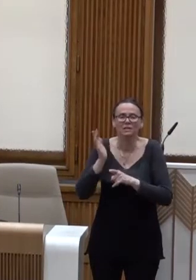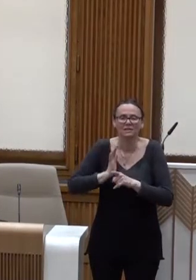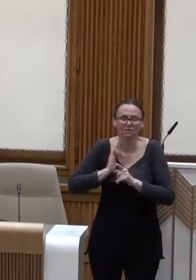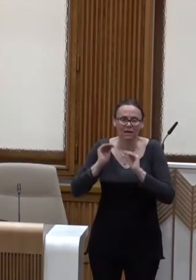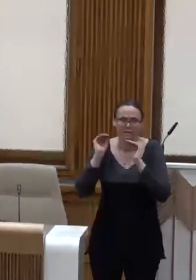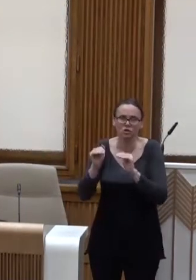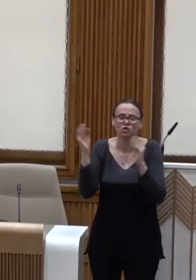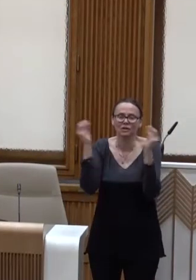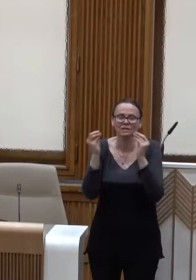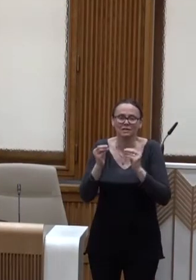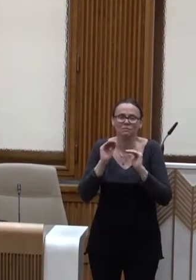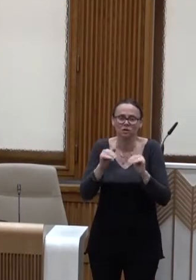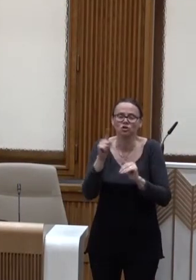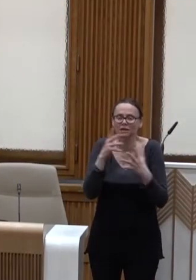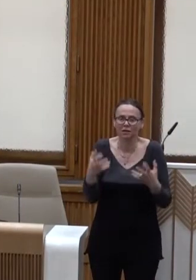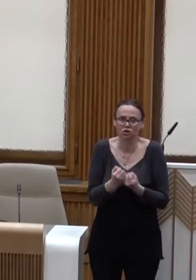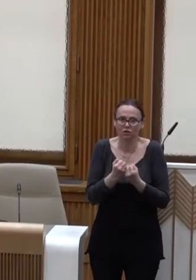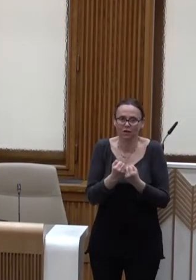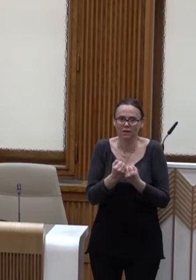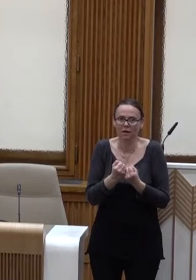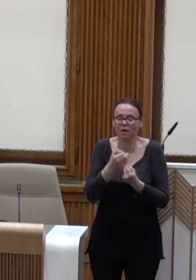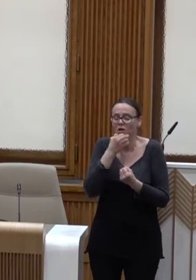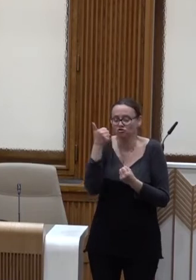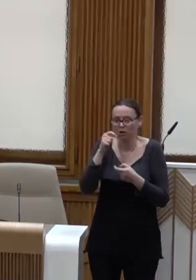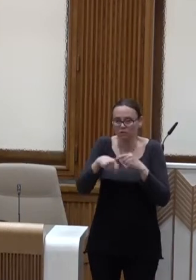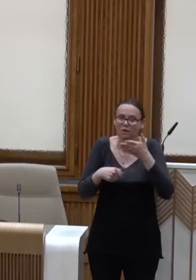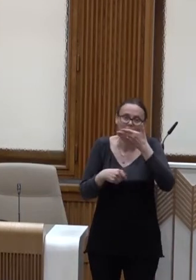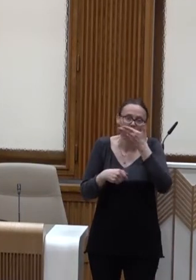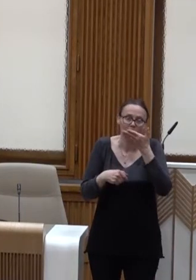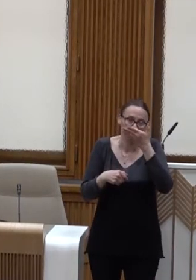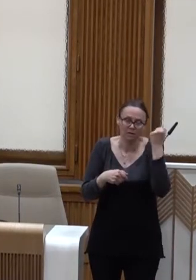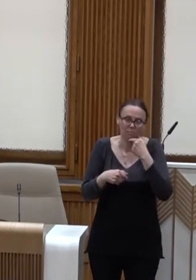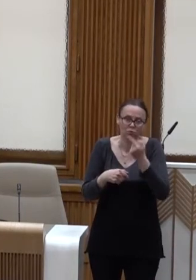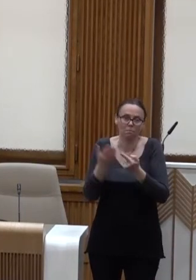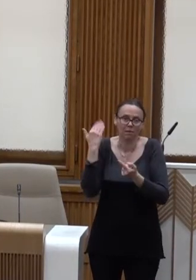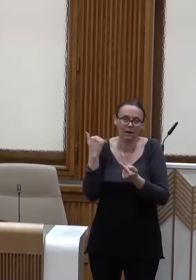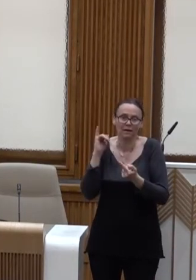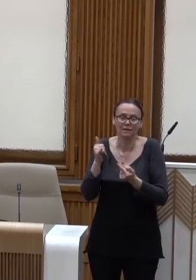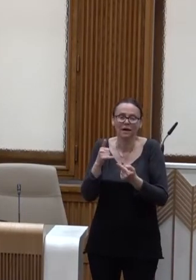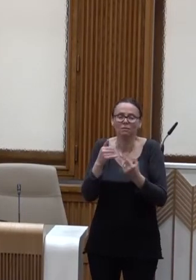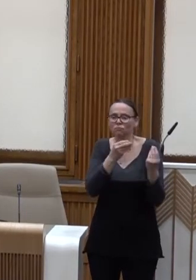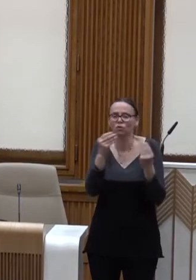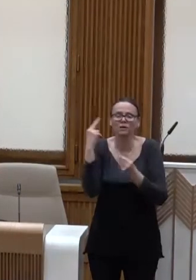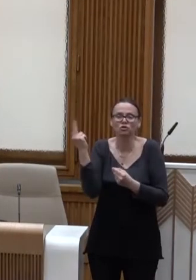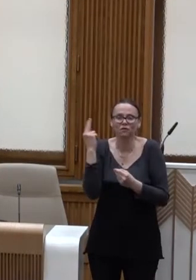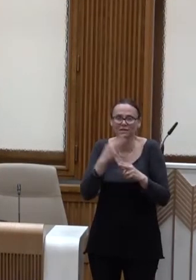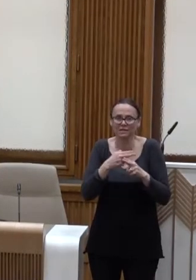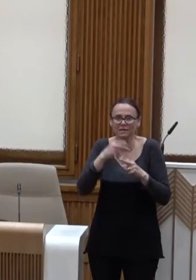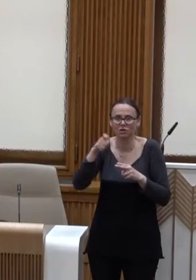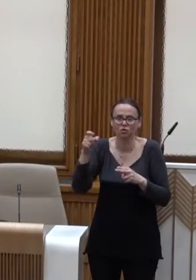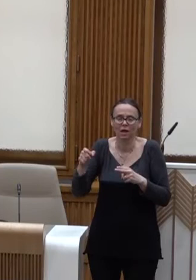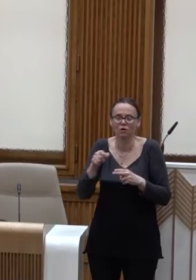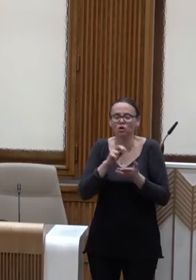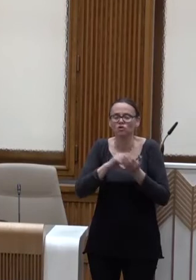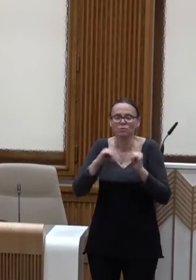zaščita, sistem zaščite in reševanja in še ena stvar, ki sem prej pozabil omeniti, je, da številni slovenski državljani, zlasti